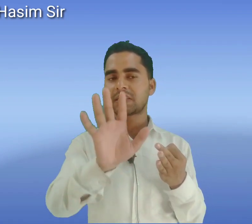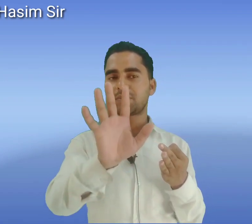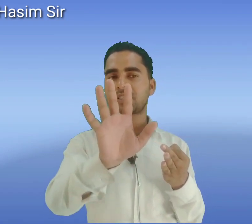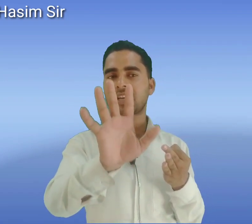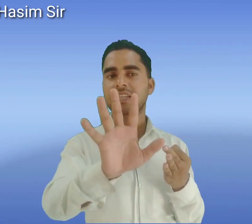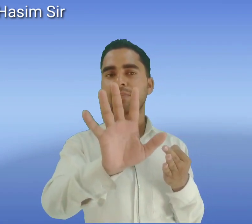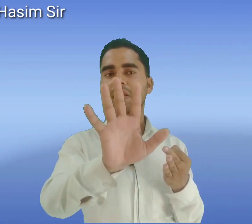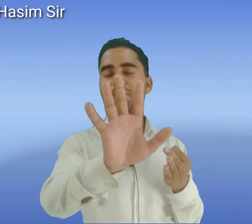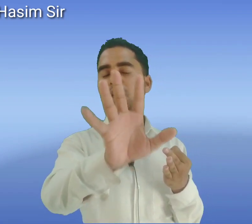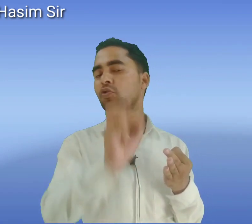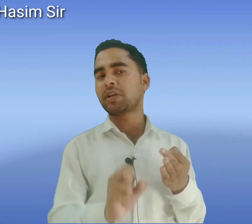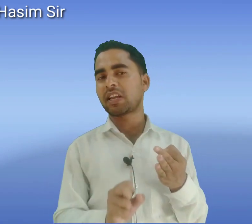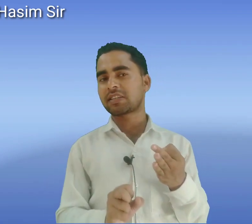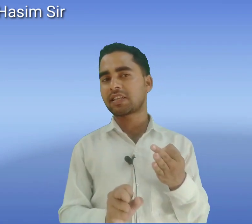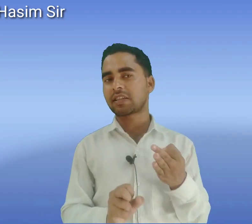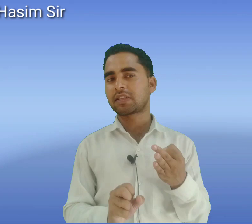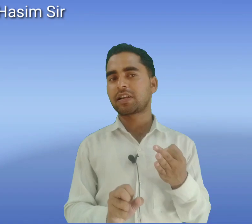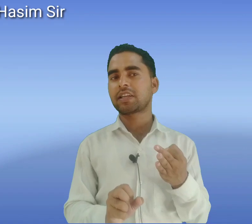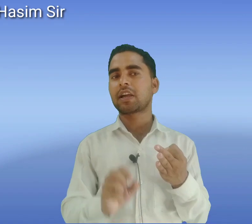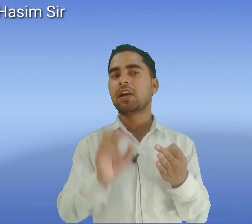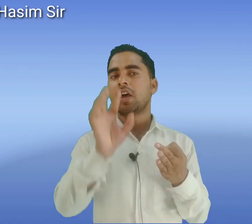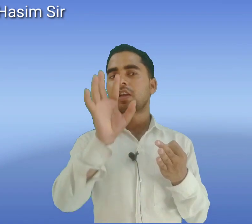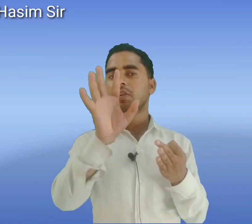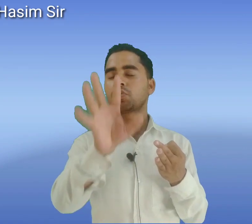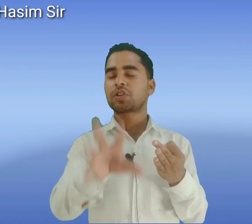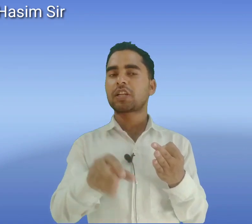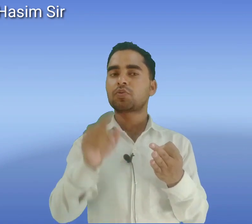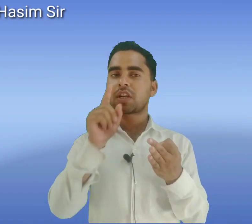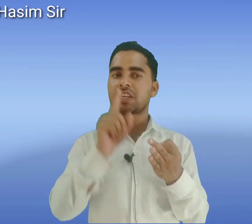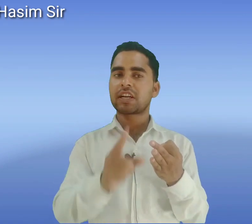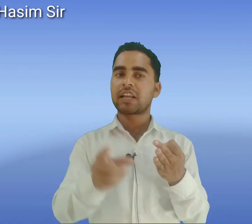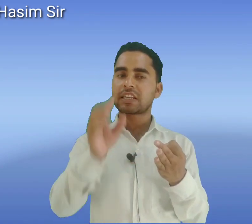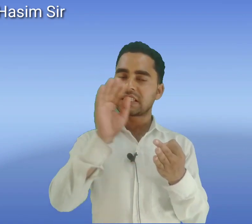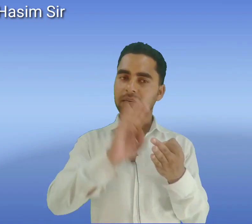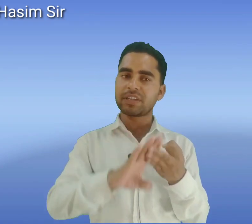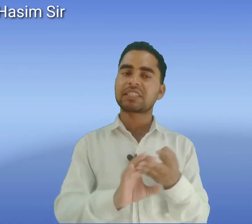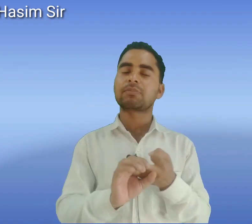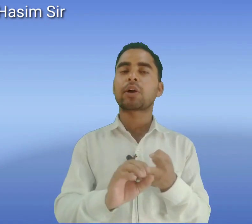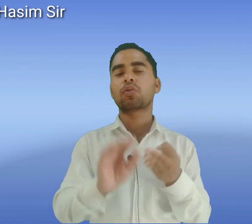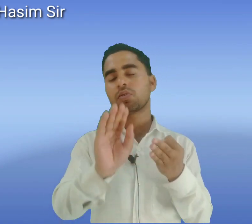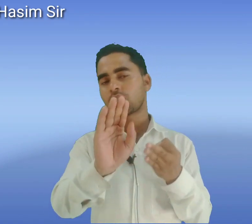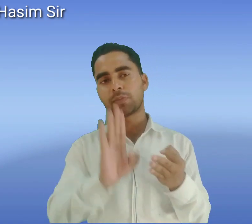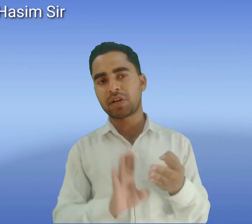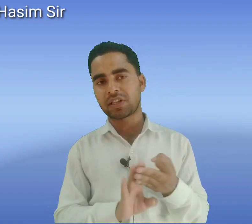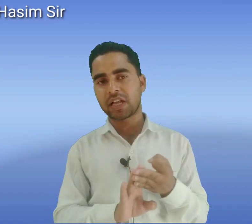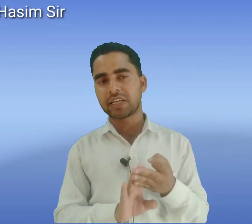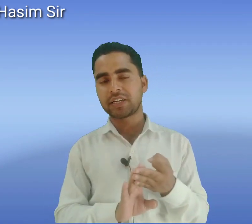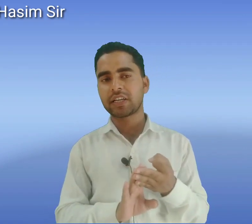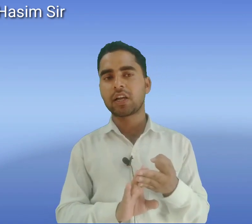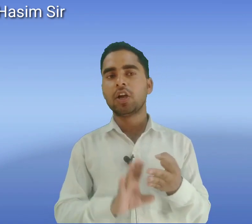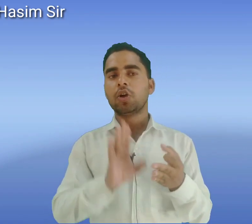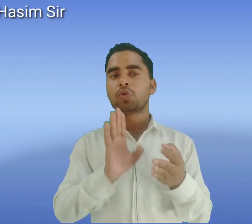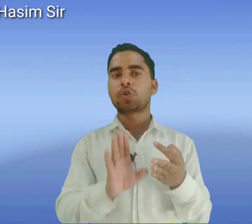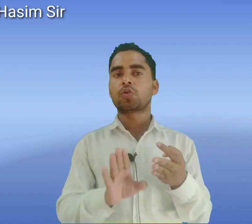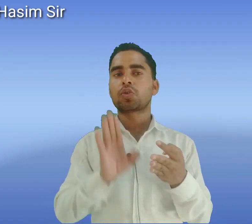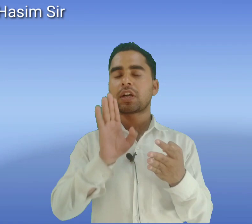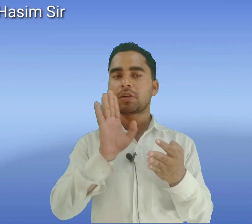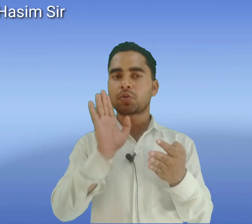5 सब्जेक्ट का एग्जाम देने में एक महीना लग सकता था ठीक है लेकिन कुछ राज्यों का यह कहना कि इस समय सीमा को कम कर दिया जाए ठीक है कुछ लोगों का